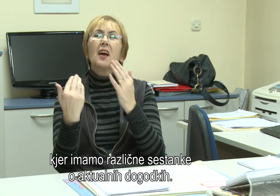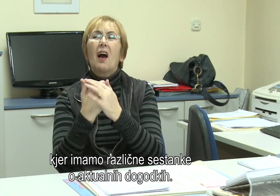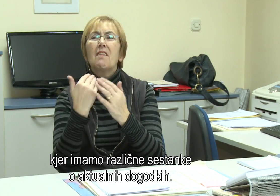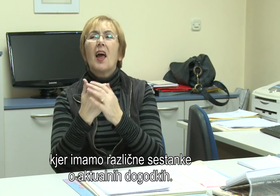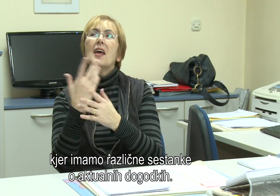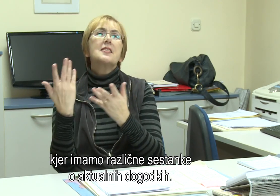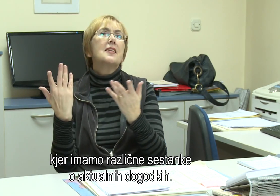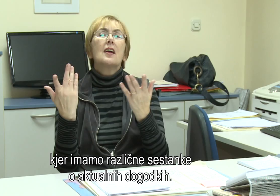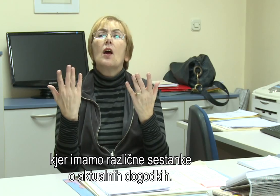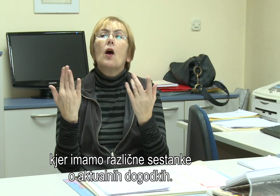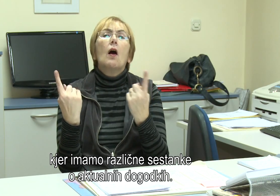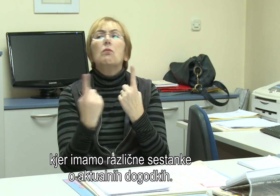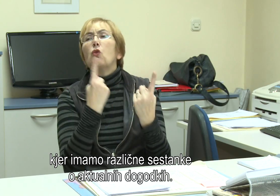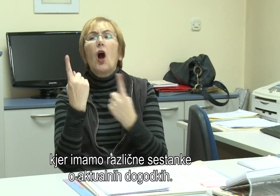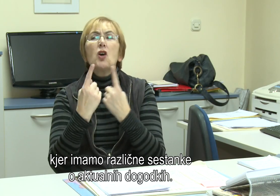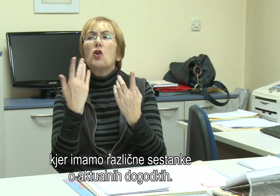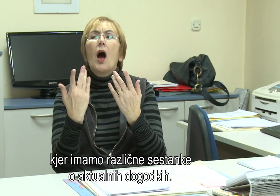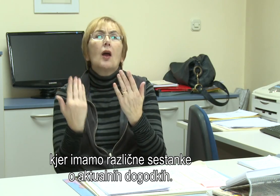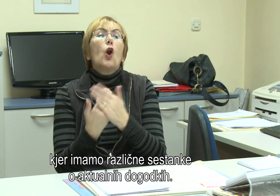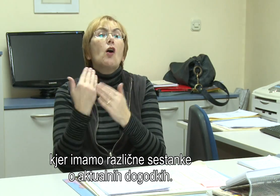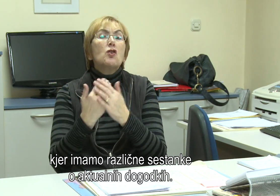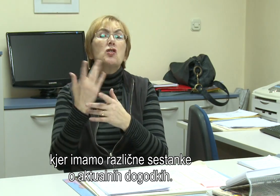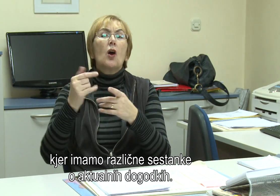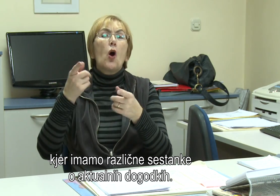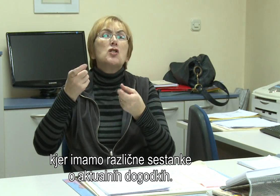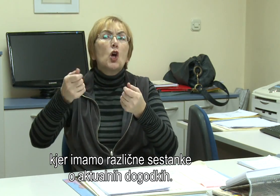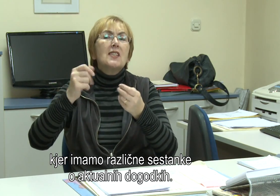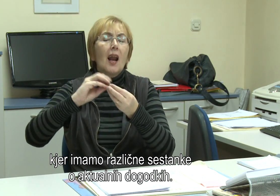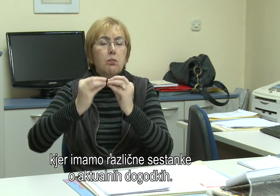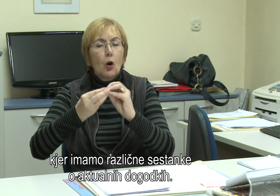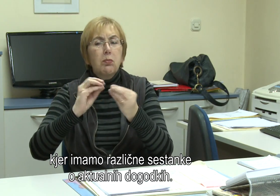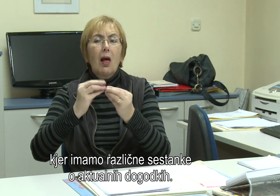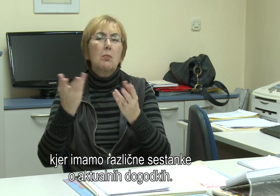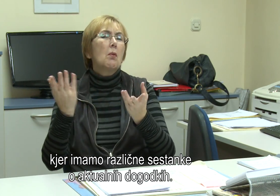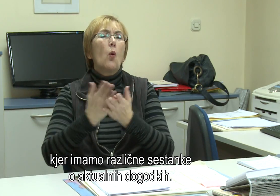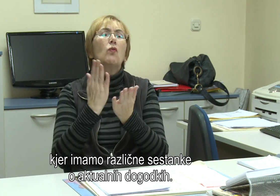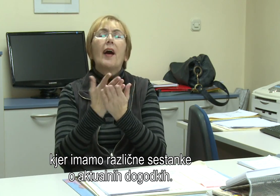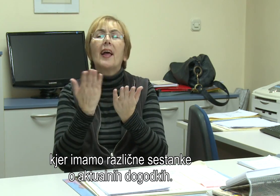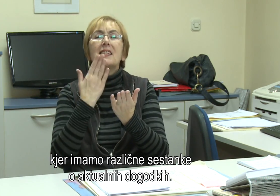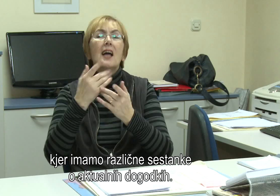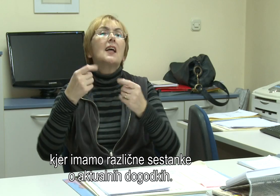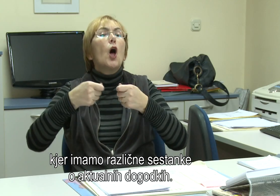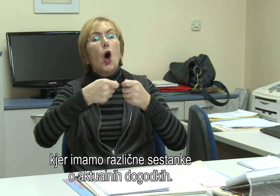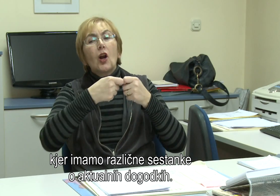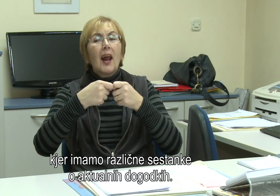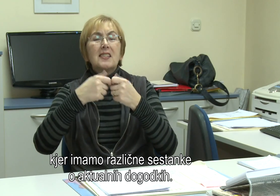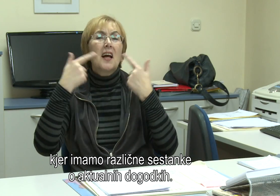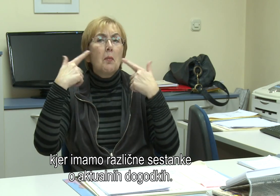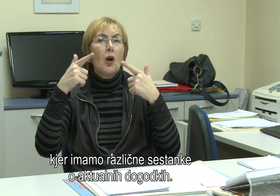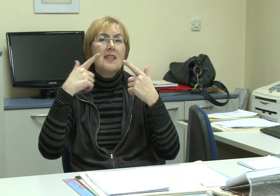politika, vijesti, događaji, novosti o socijalnim problemima, uvijek neki sastanak, organiziramo